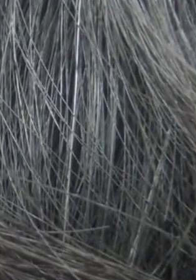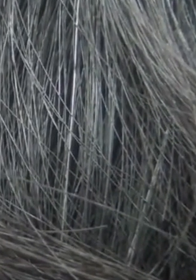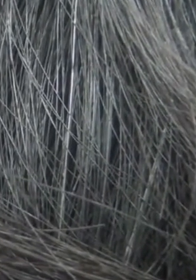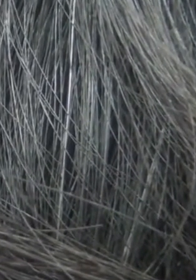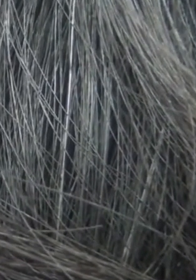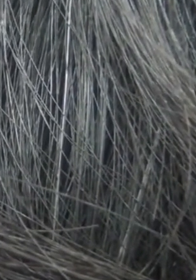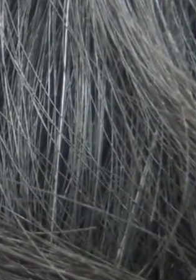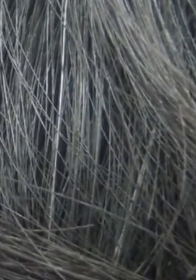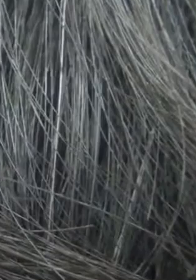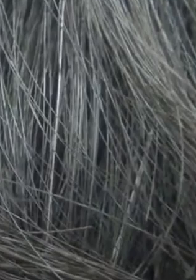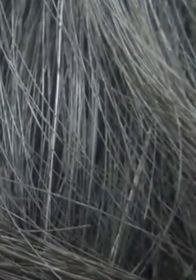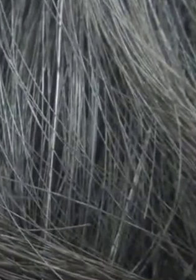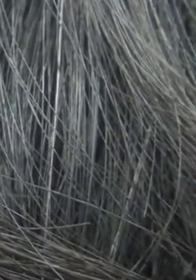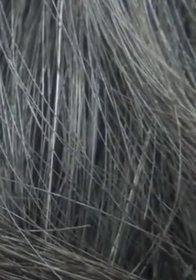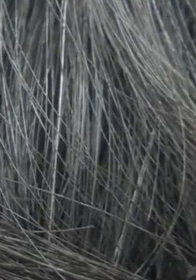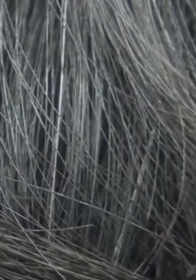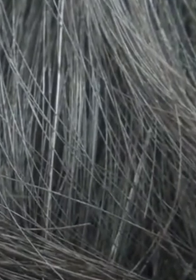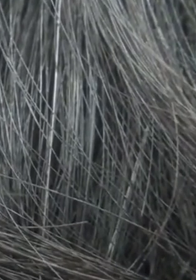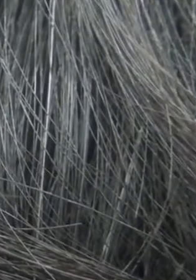제외는 삭제돼야 합니다.